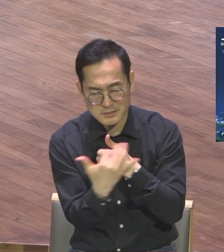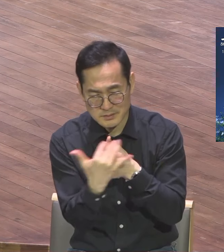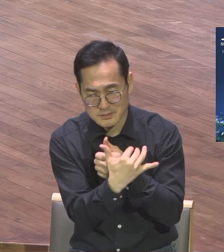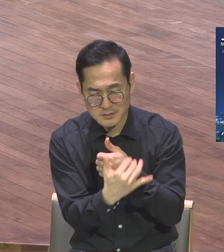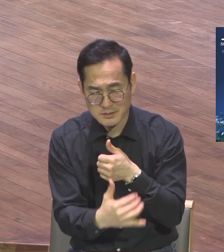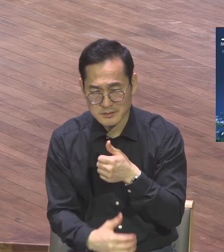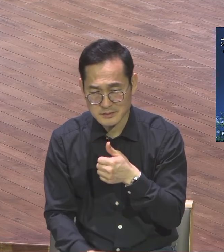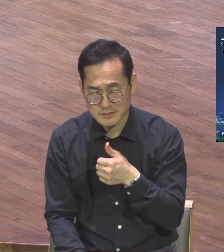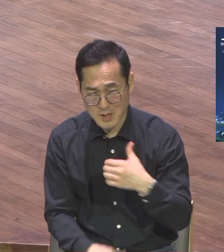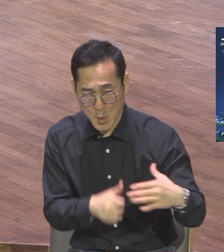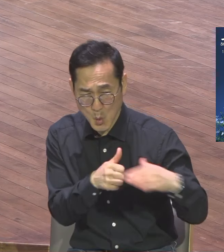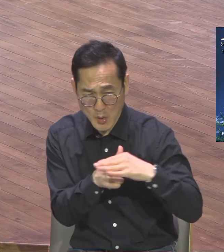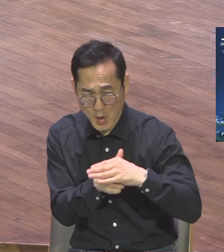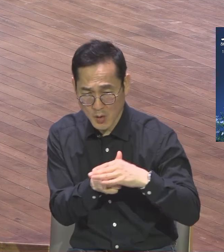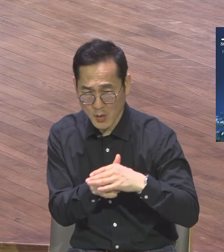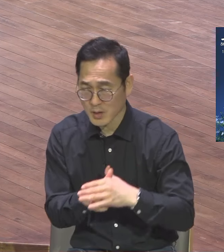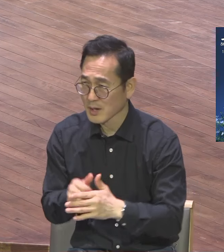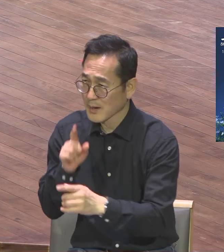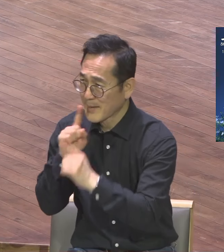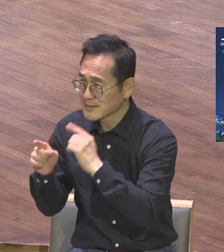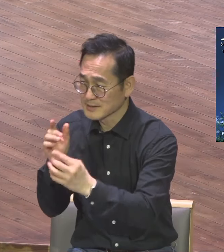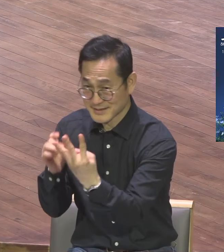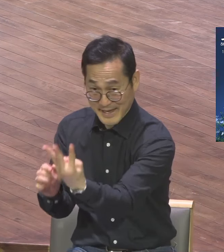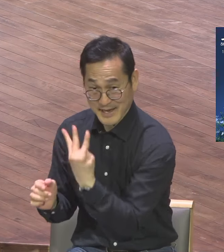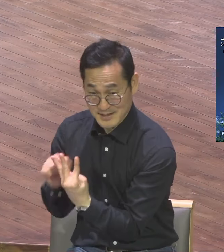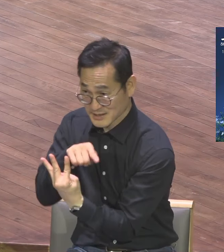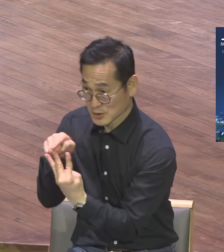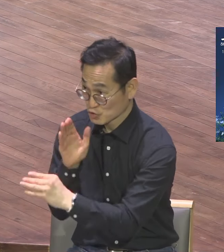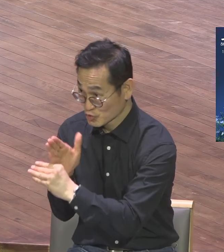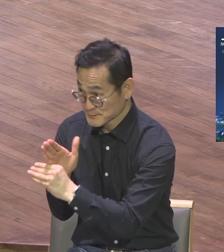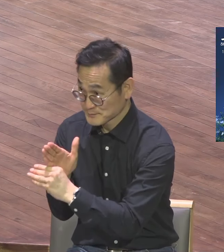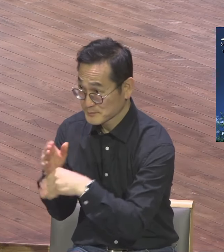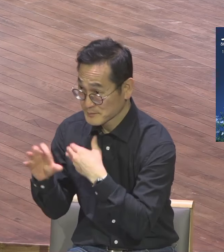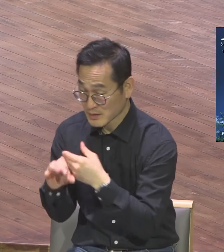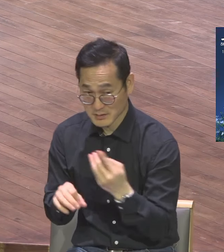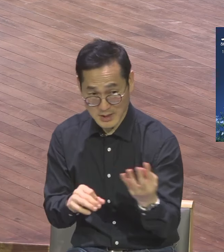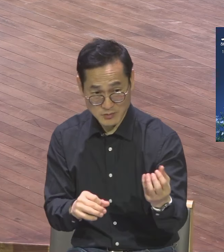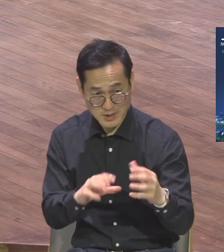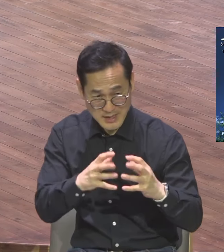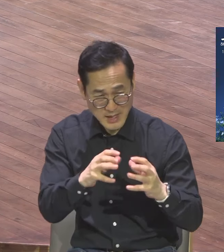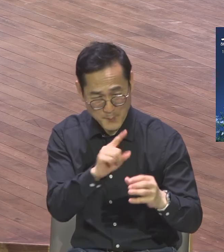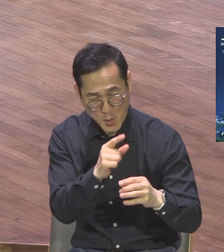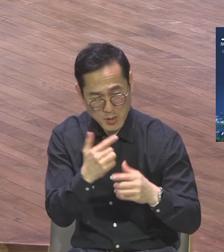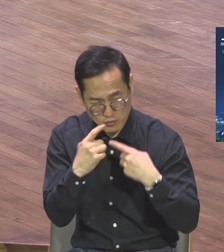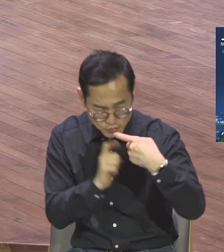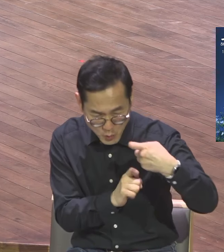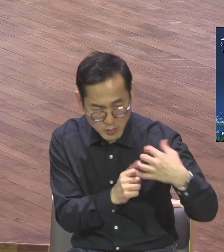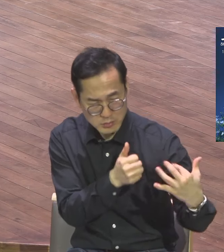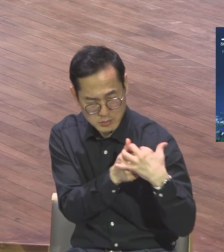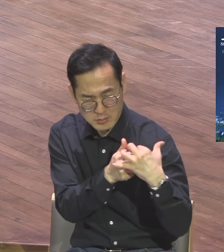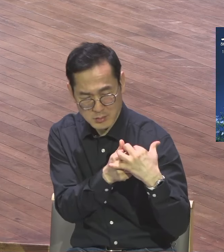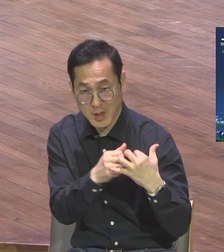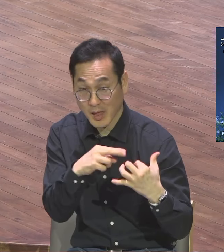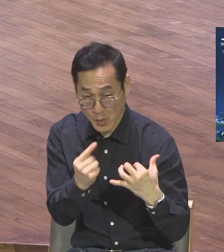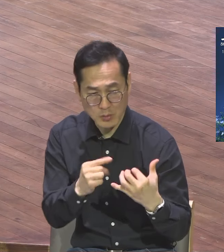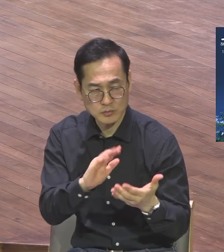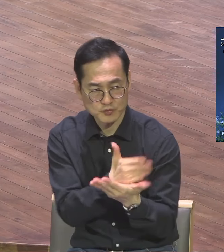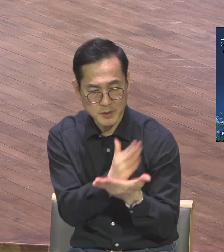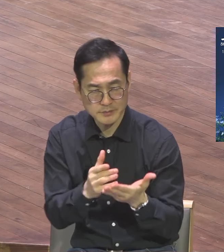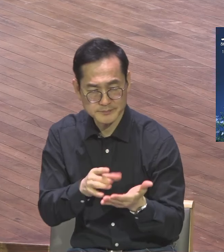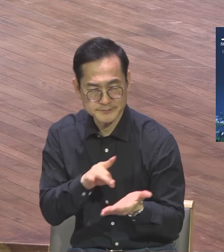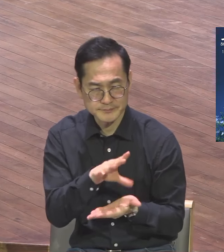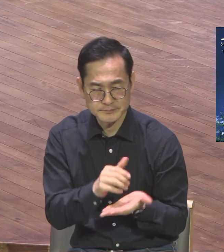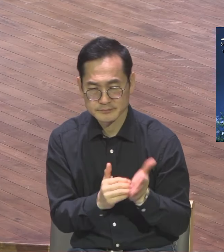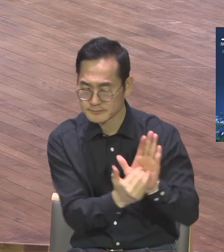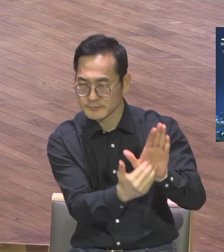힘이 딱 생겨요. 분별하는 힘. 제일 중요하거든요. 분별하는 힘. 영분별. 문제 왔을